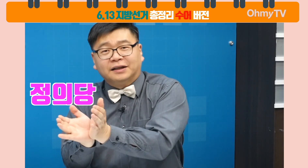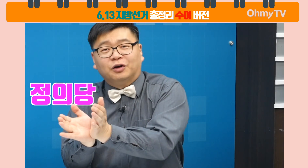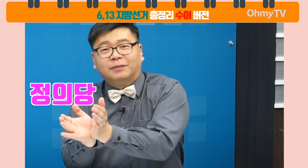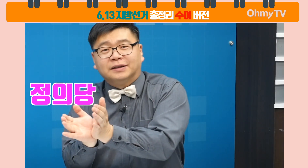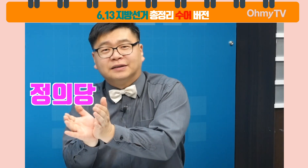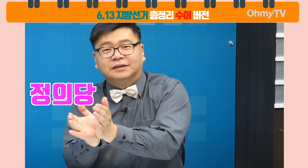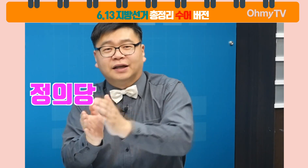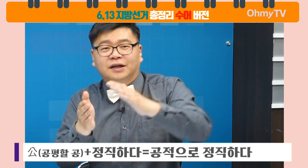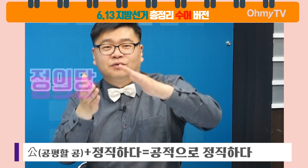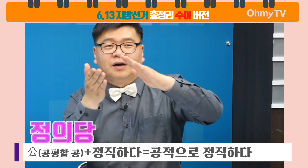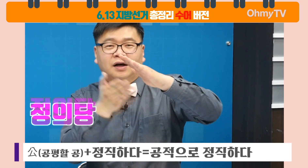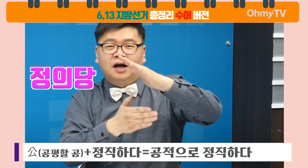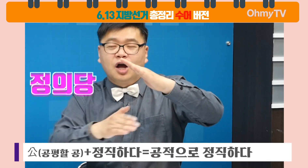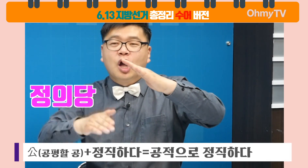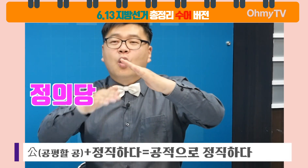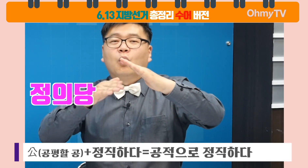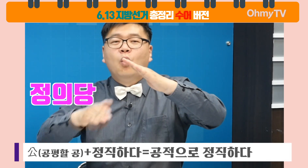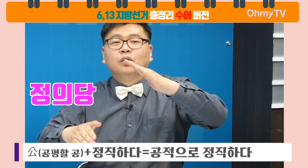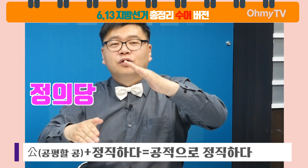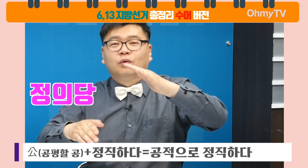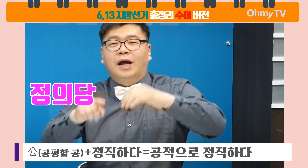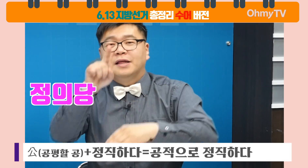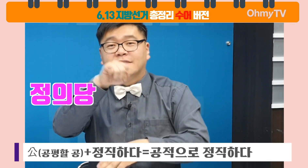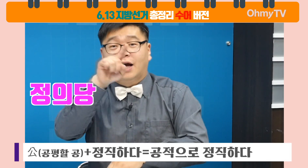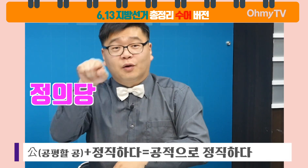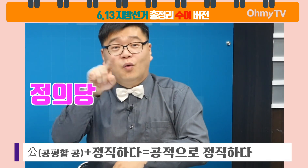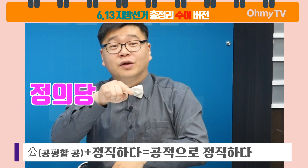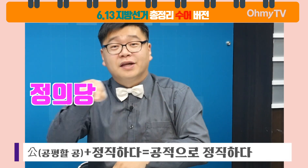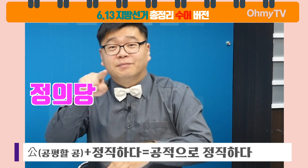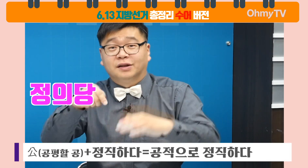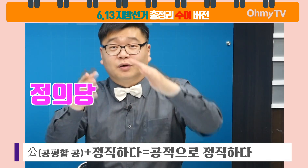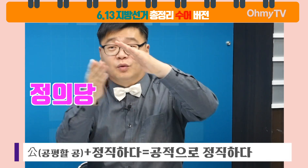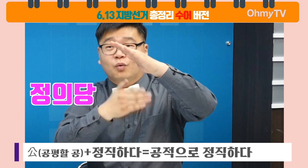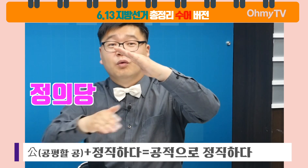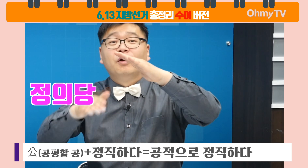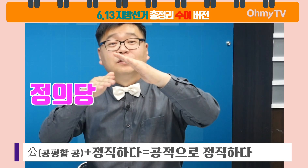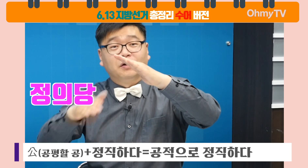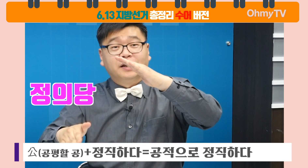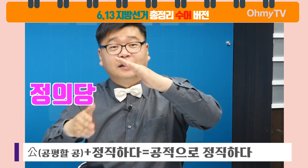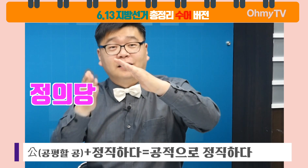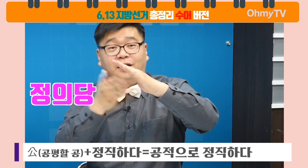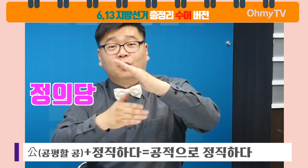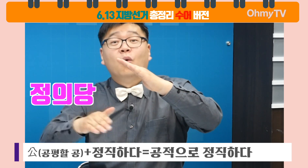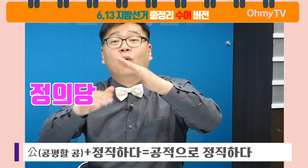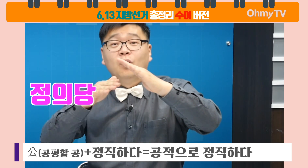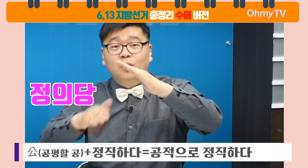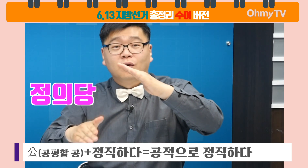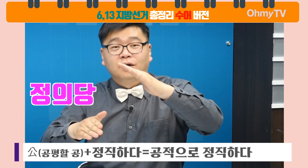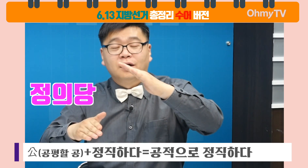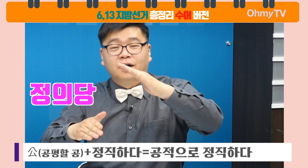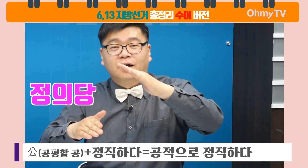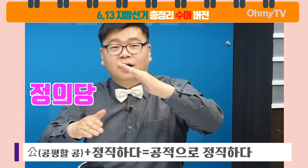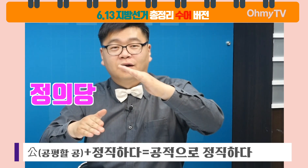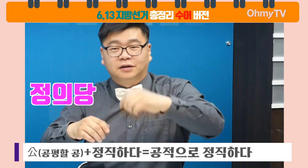정의당이라고 많이 쓰는데 이 수화가 공적으로 한자 공자입니다. 공명정대하다 할 때 공,